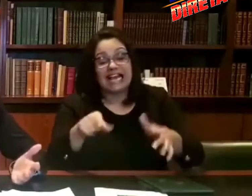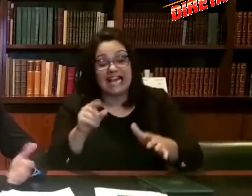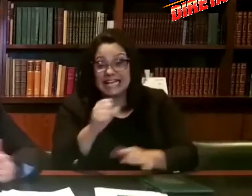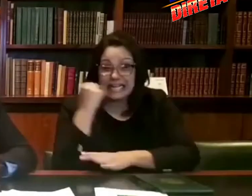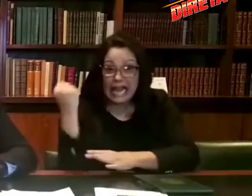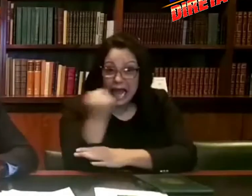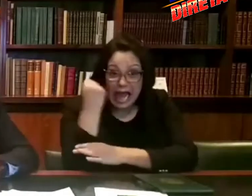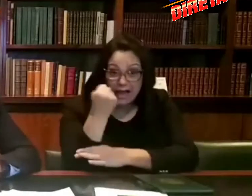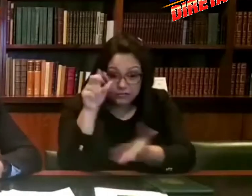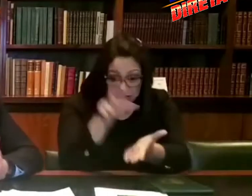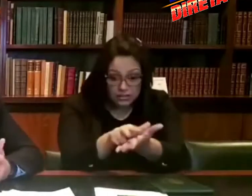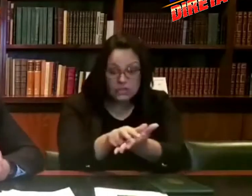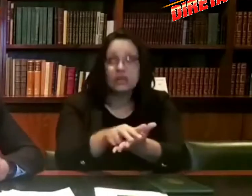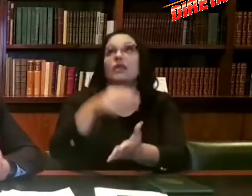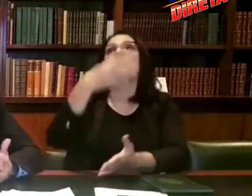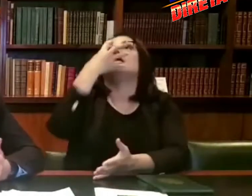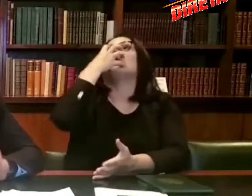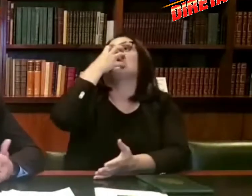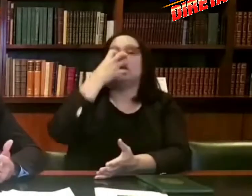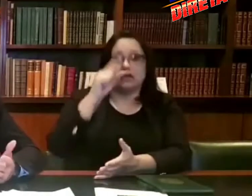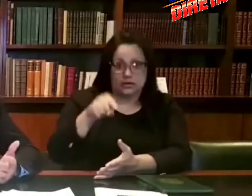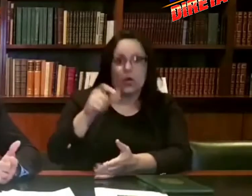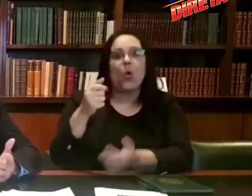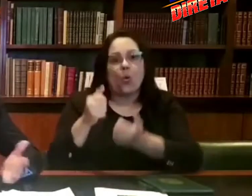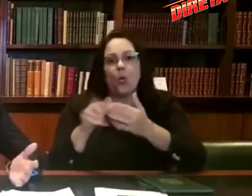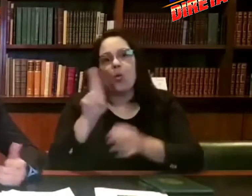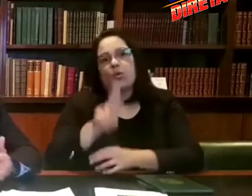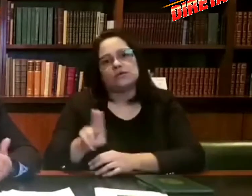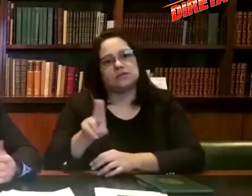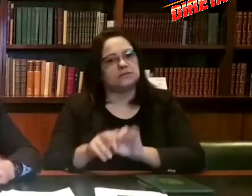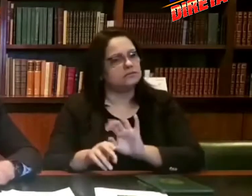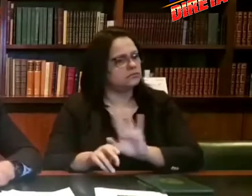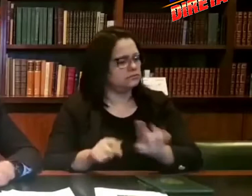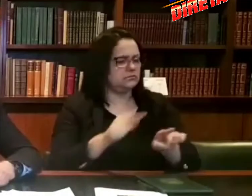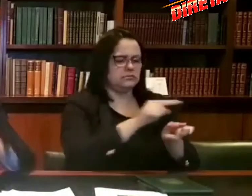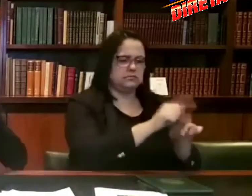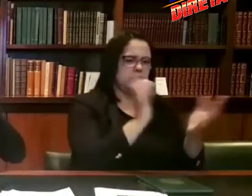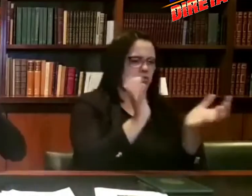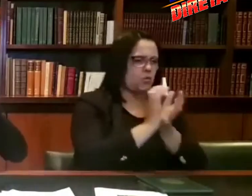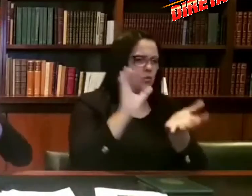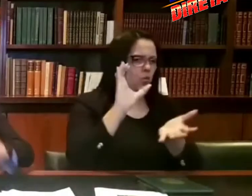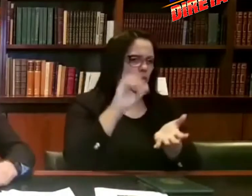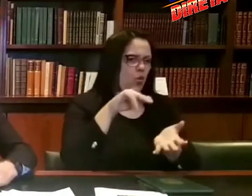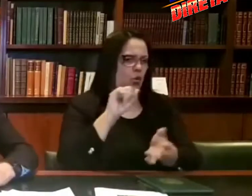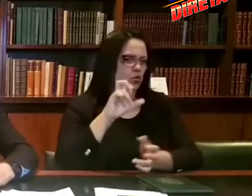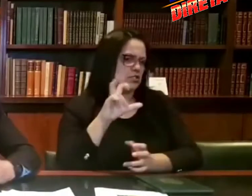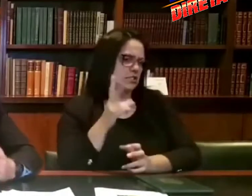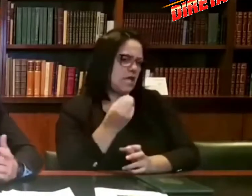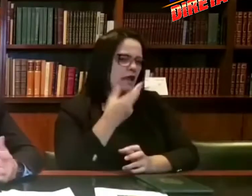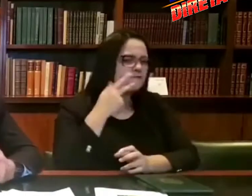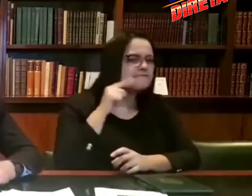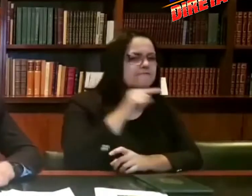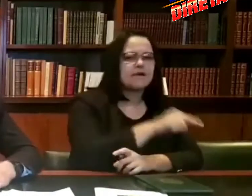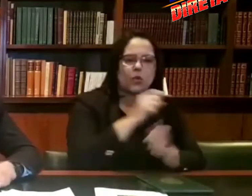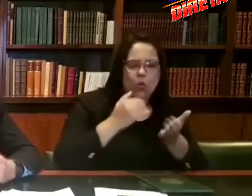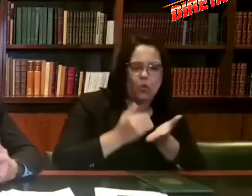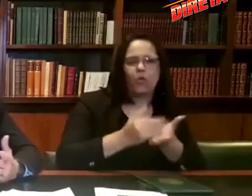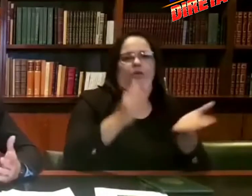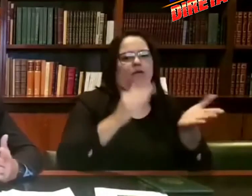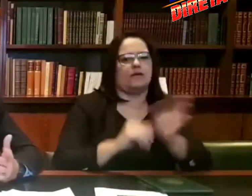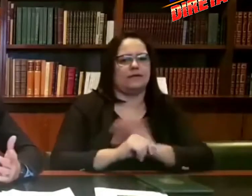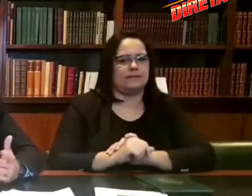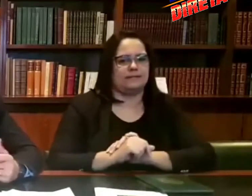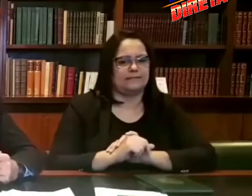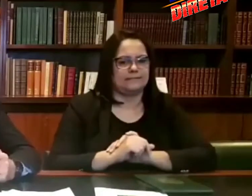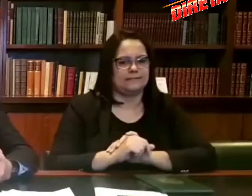grave. Bem, diz aí, que a gente ouve falar bastante, eu converso com muito médico, o elemento, quando está